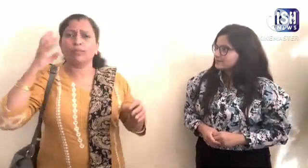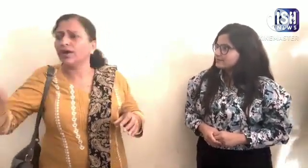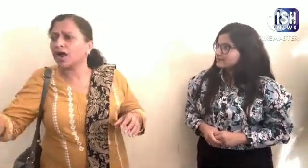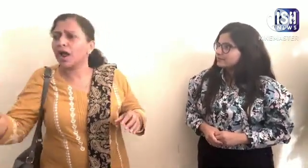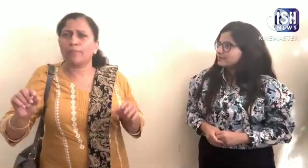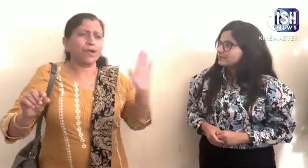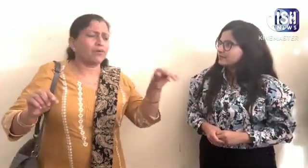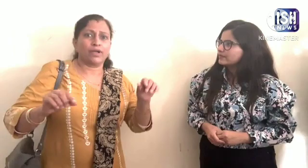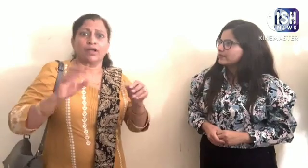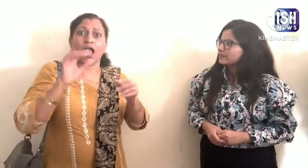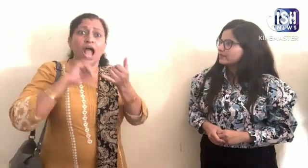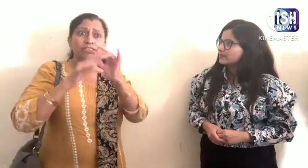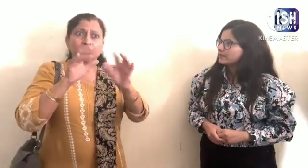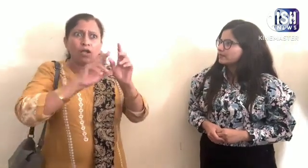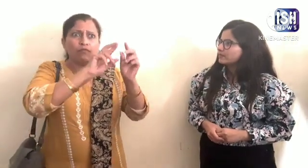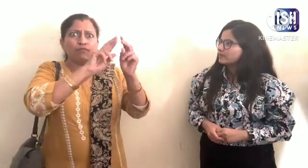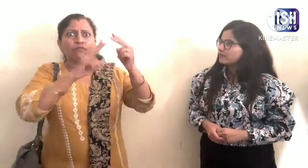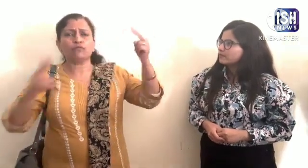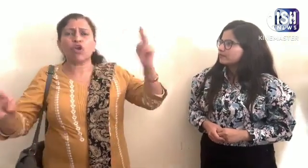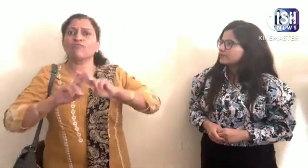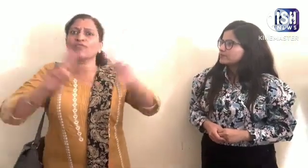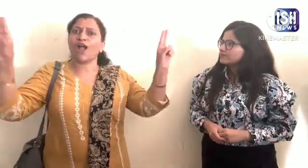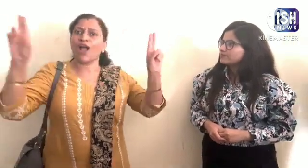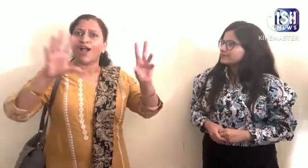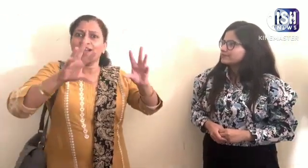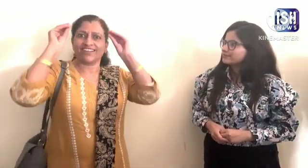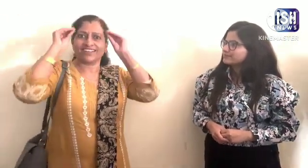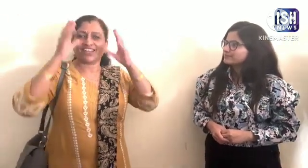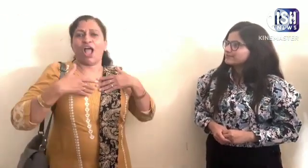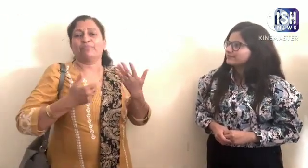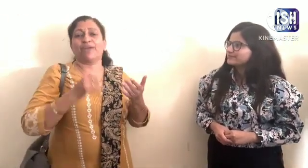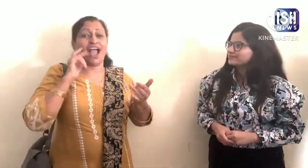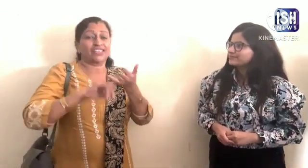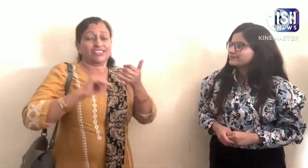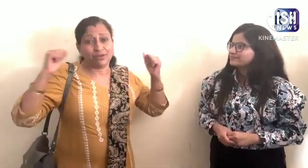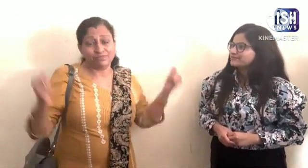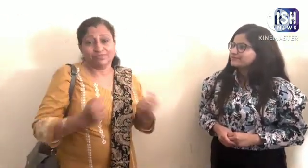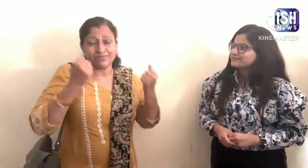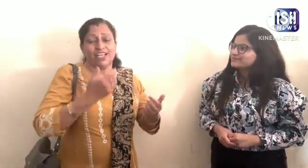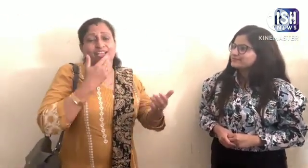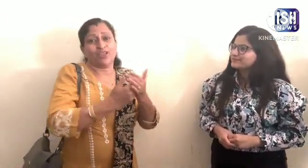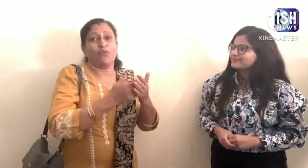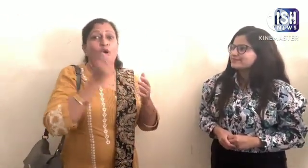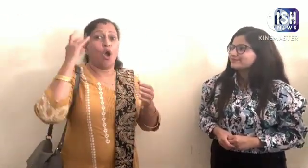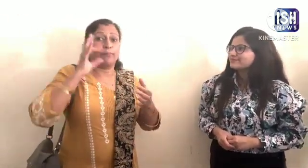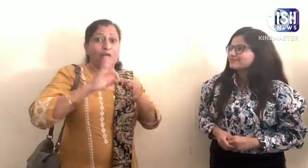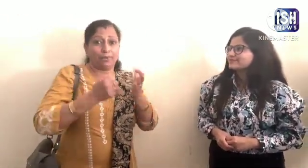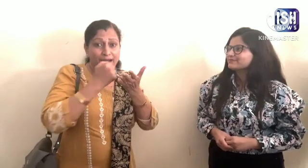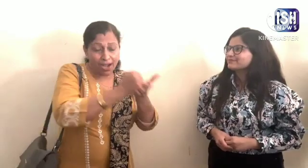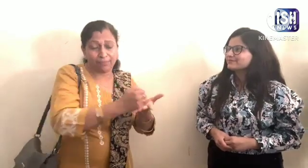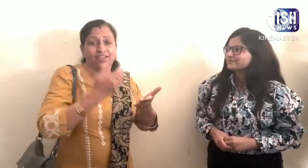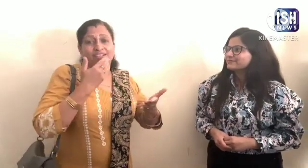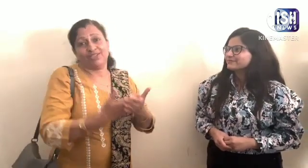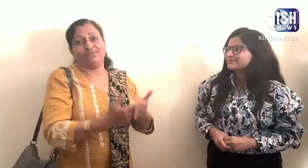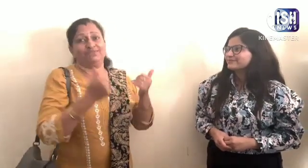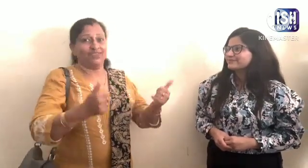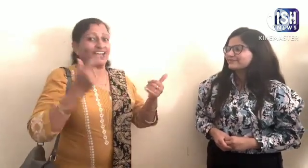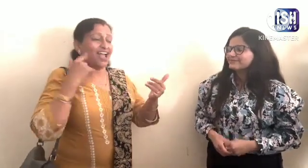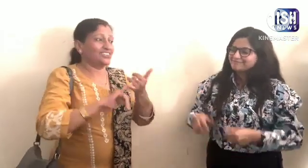वाले लोगों पर निर्भर नहीं रहना पड़ा और मैंने इसे पूरी तरह समझ लिया। आईएसएच ने वास्तव में इस पर कड़ी मेहनत की है। दुभाषियों